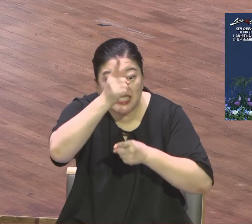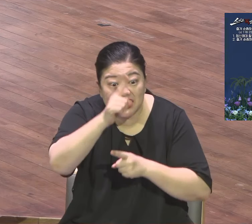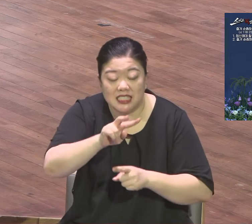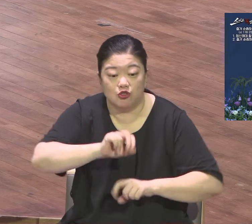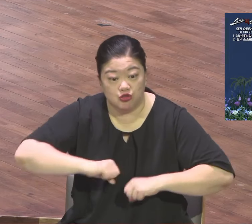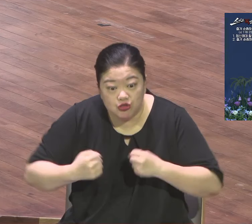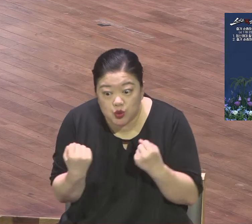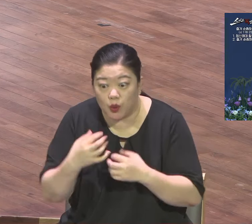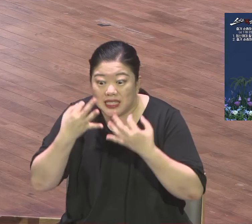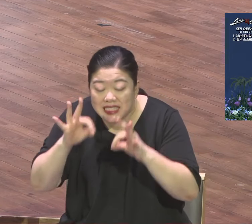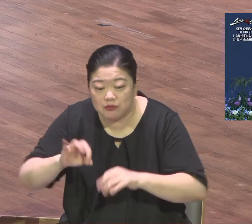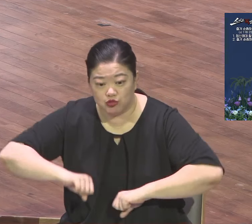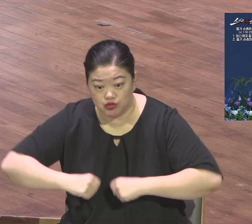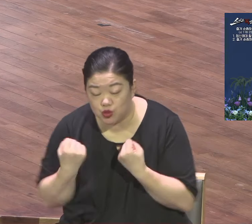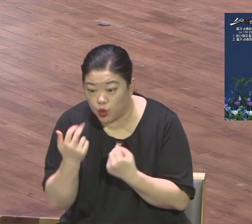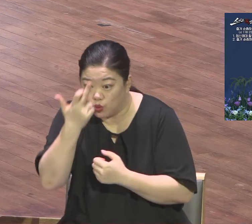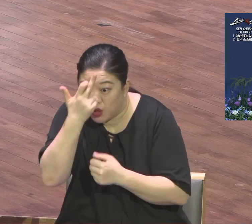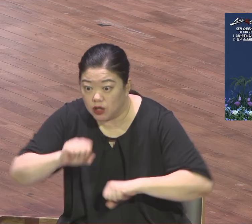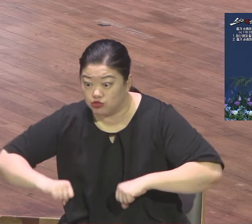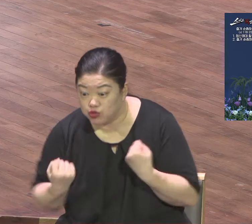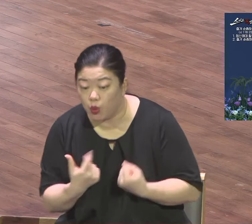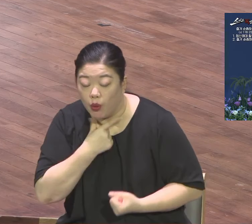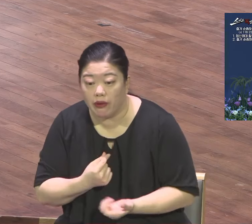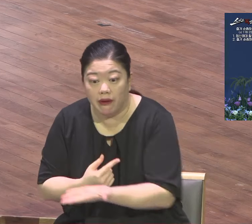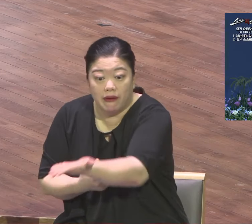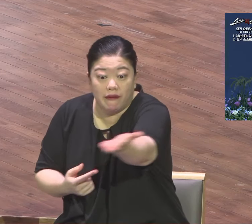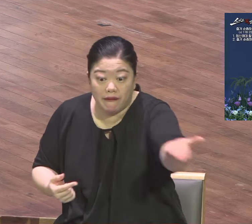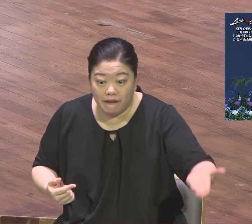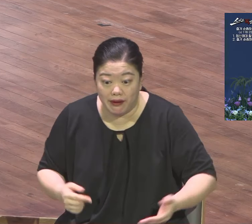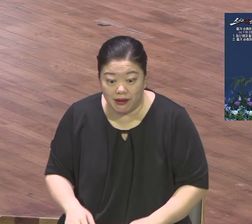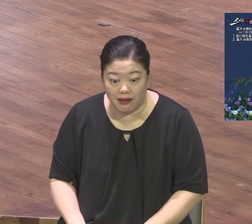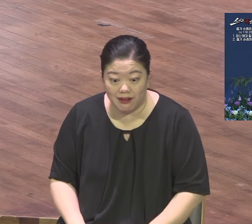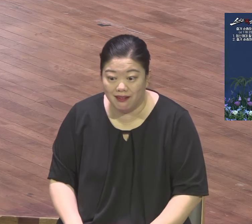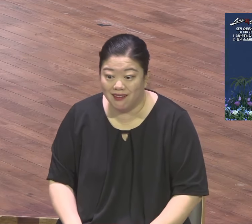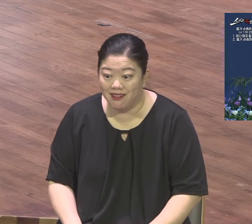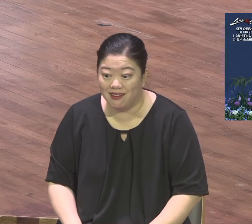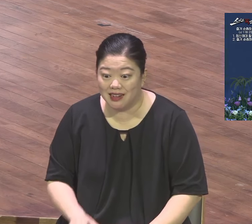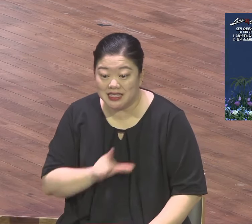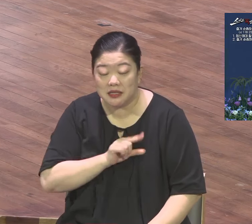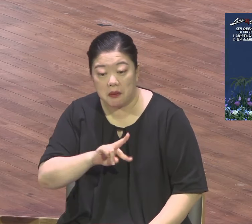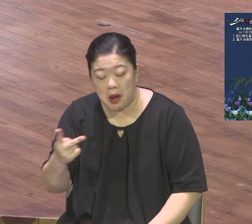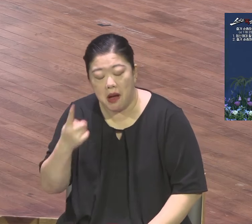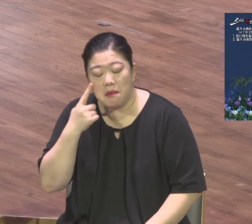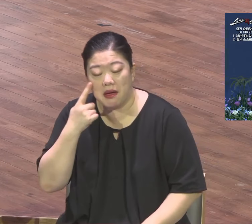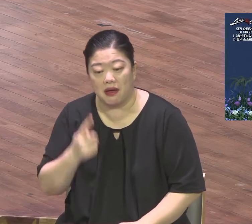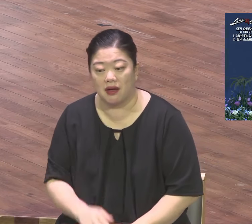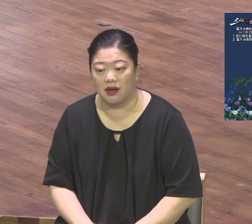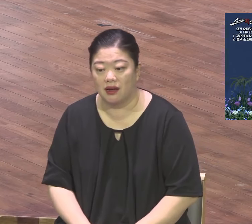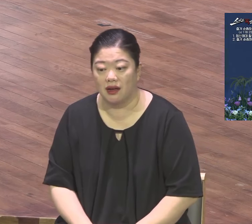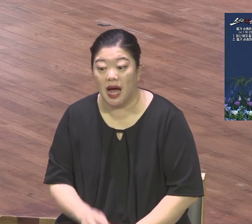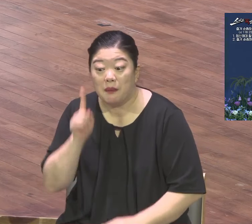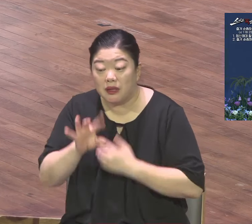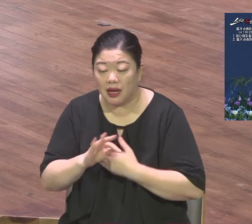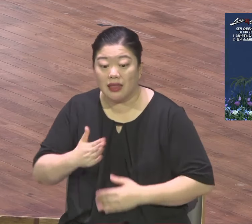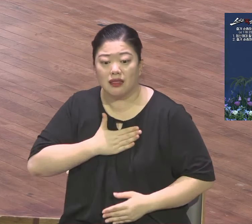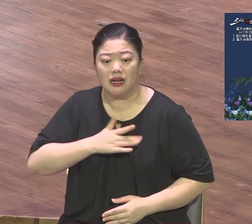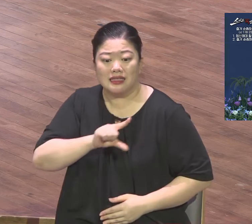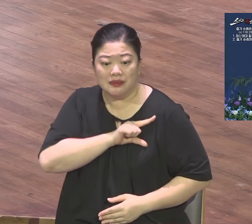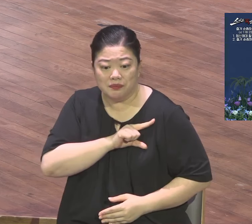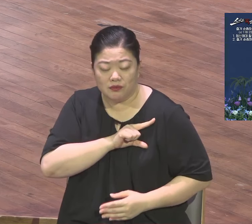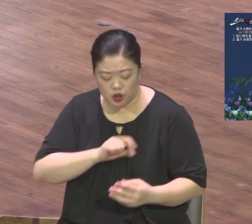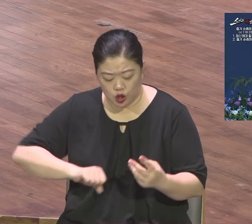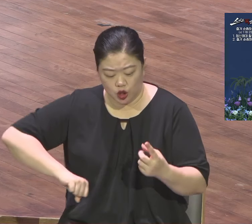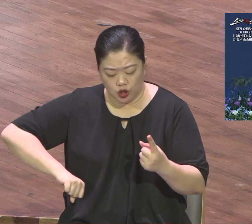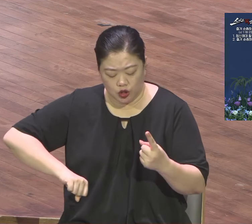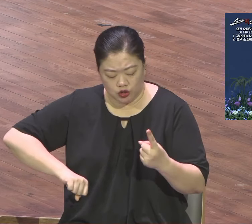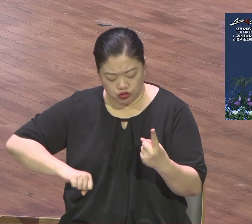박순종 막 순종 좀 많이 남지게 순종. 나는 왜 순종이 안 됩니까? 하나님 앞에 왜 삐딱하게 맨날 그렇게